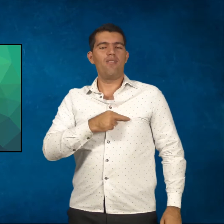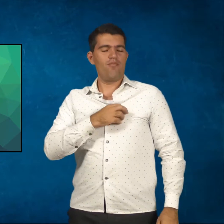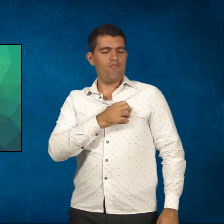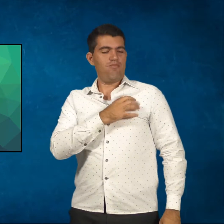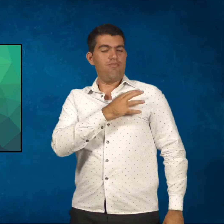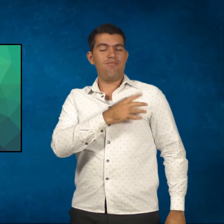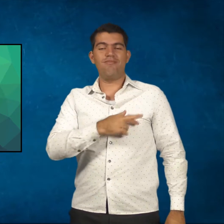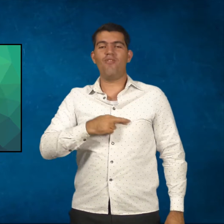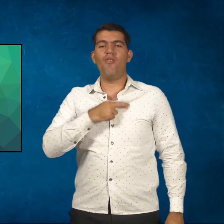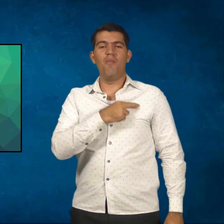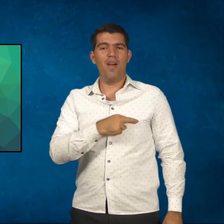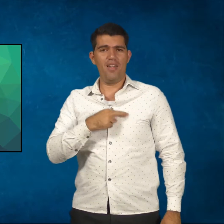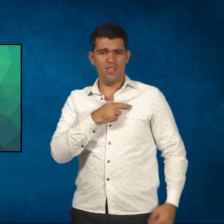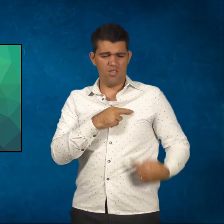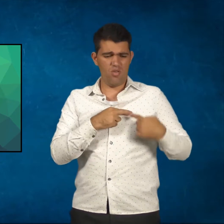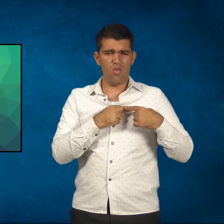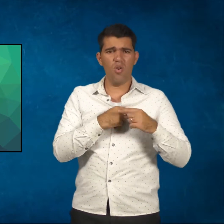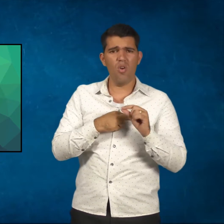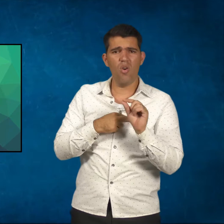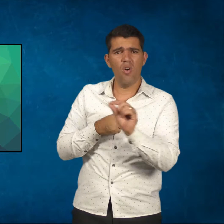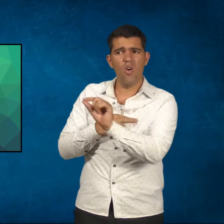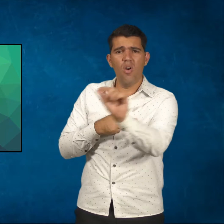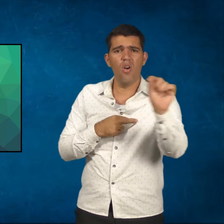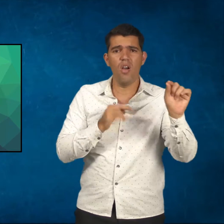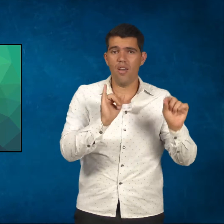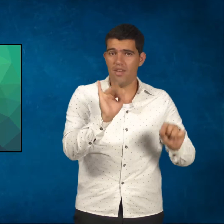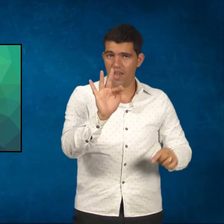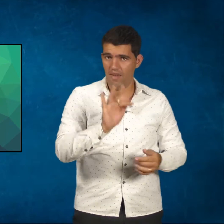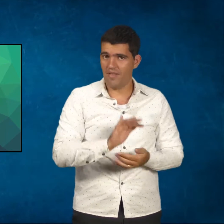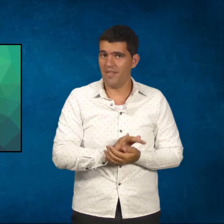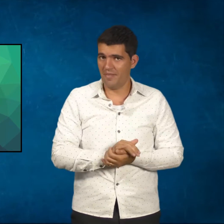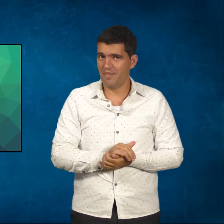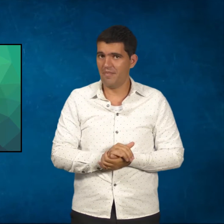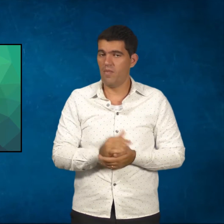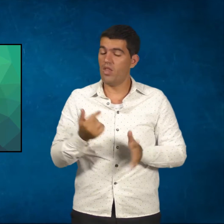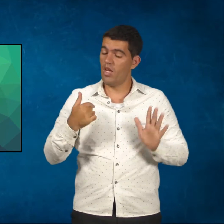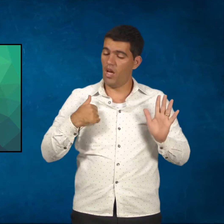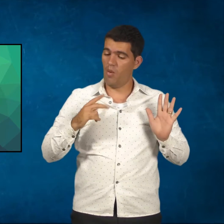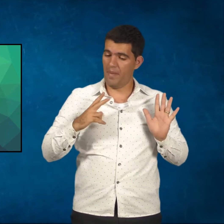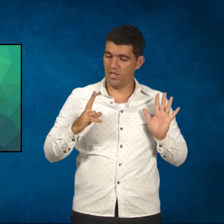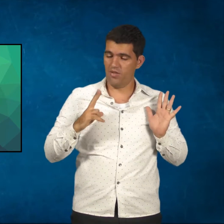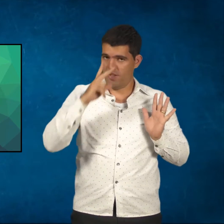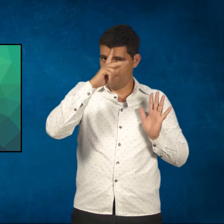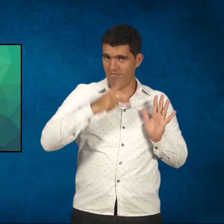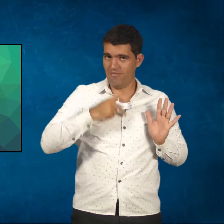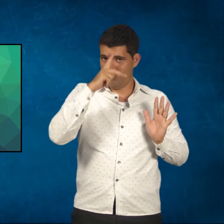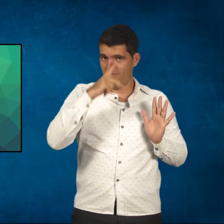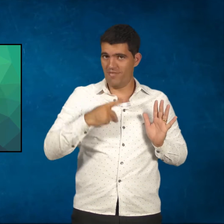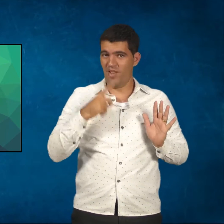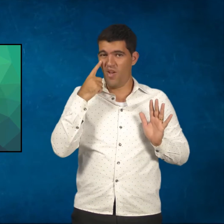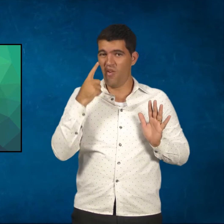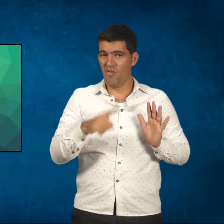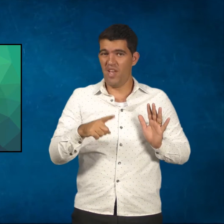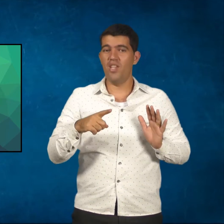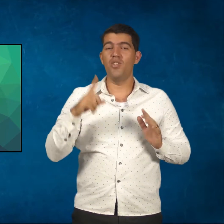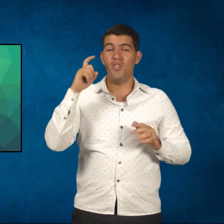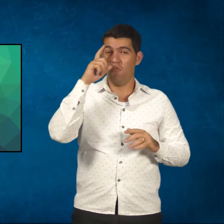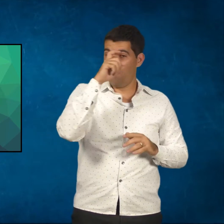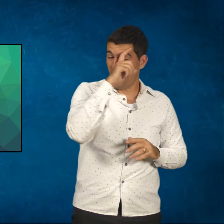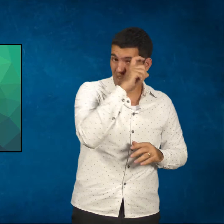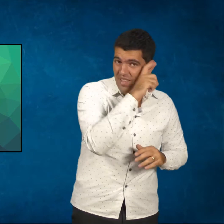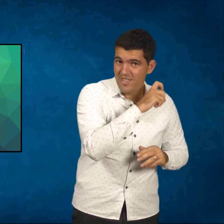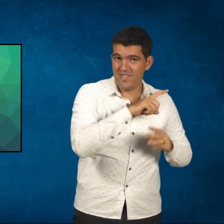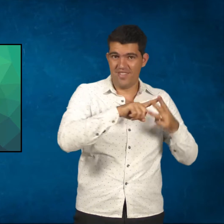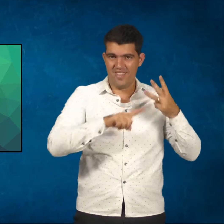romantizarmos, de certa forma, os institutos federais. Eu, particularmente, vejo pelo menos 3 desafios